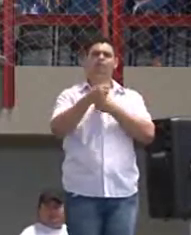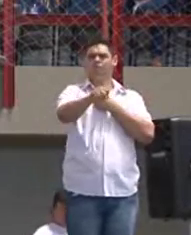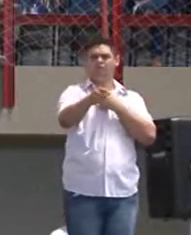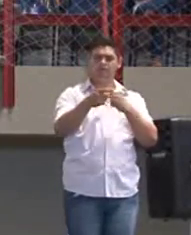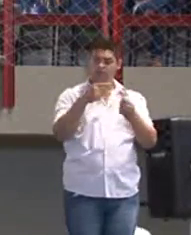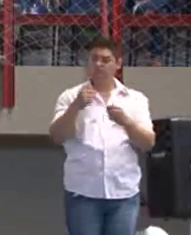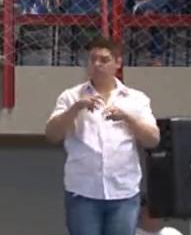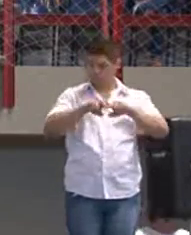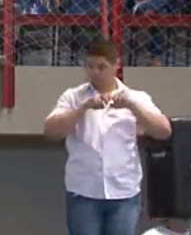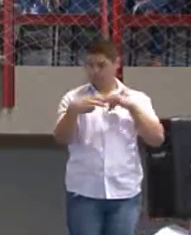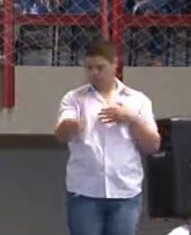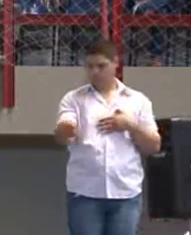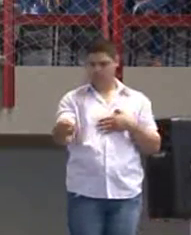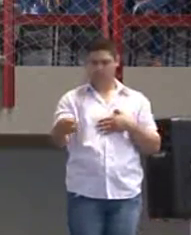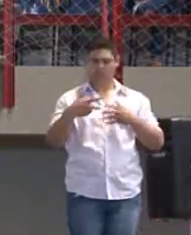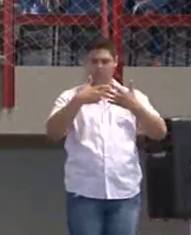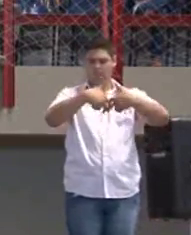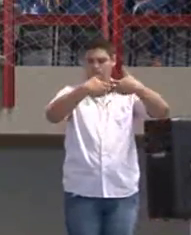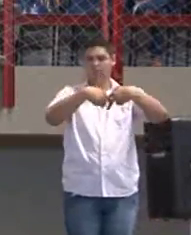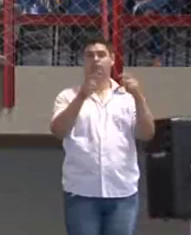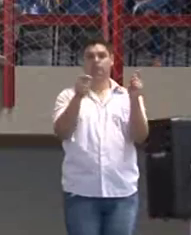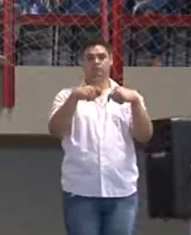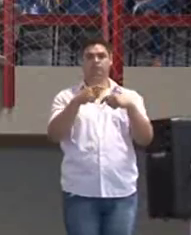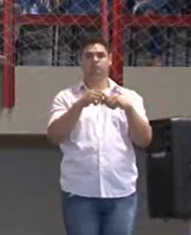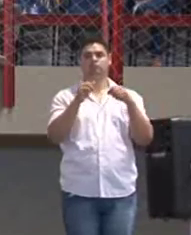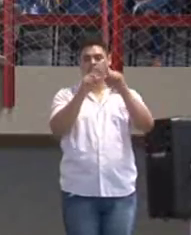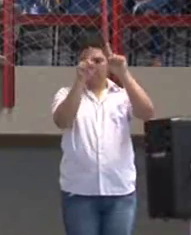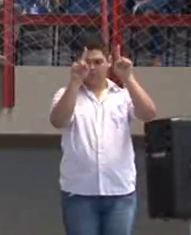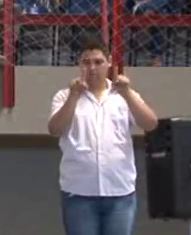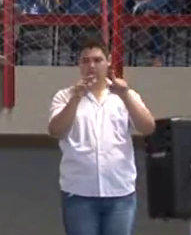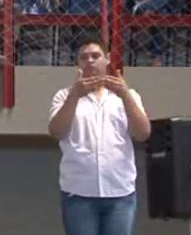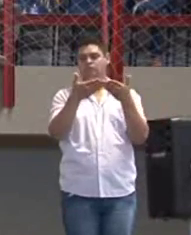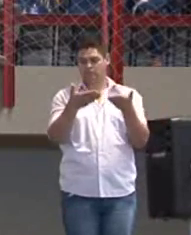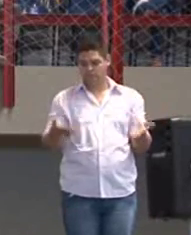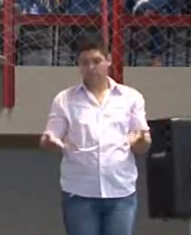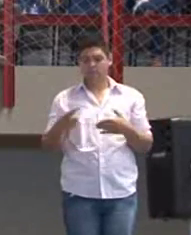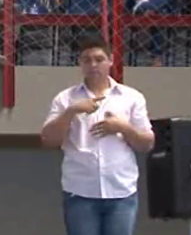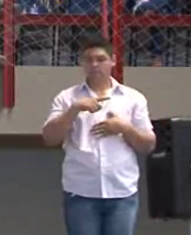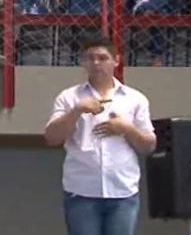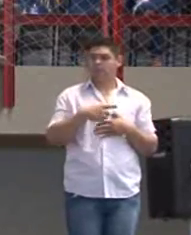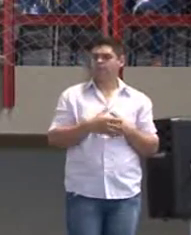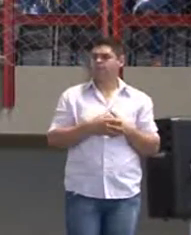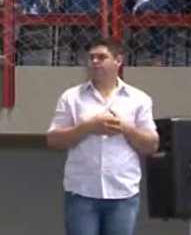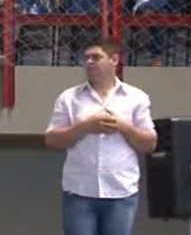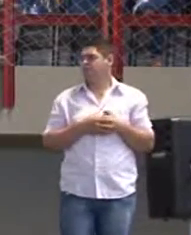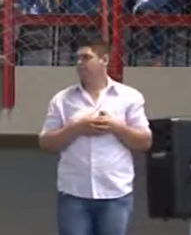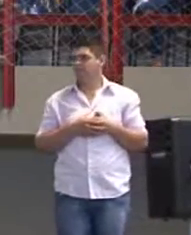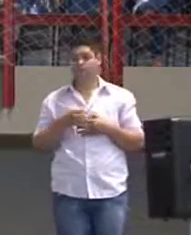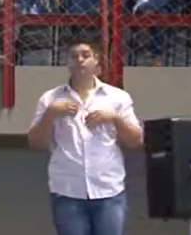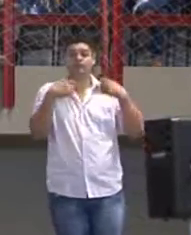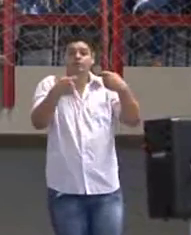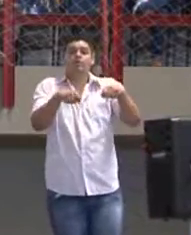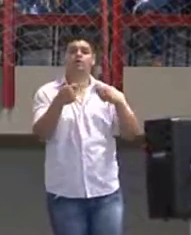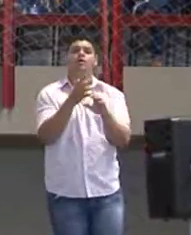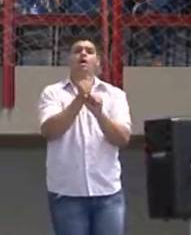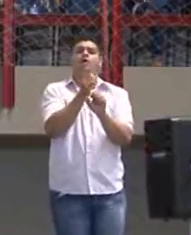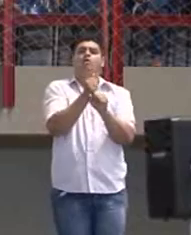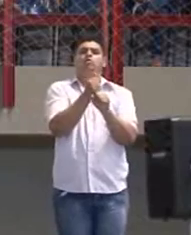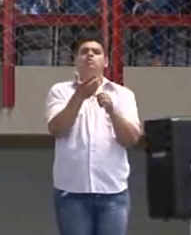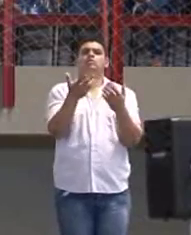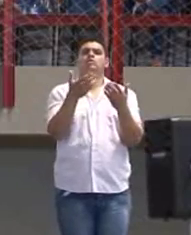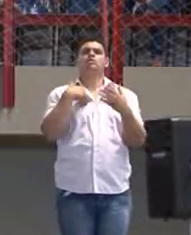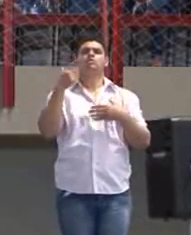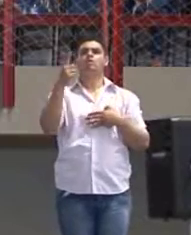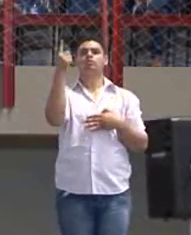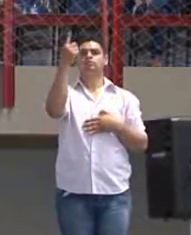Existem instrumentos que conseguem fazer isso. Um desses instrumentos aí é o teodolito, né? Eu preciso calcular, por exemplo, a altura de um